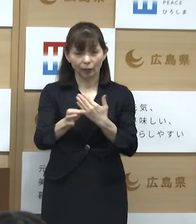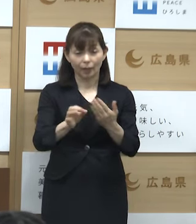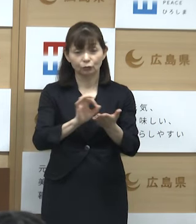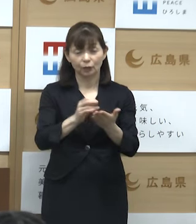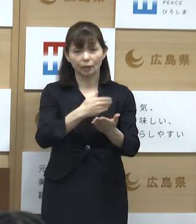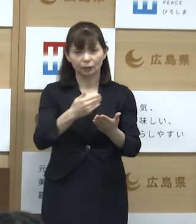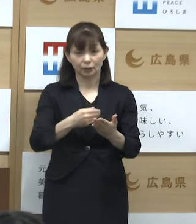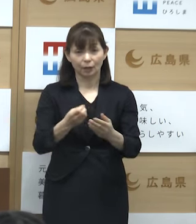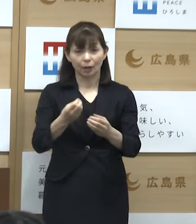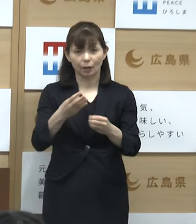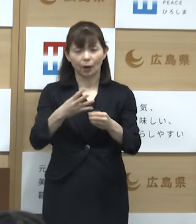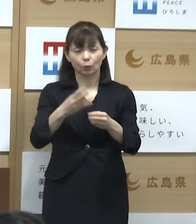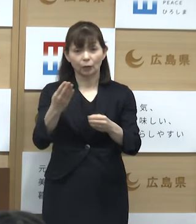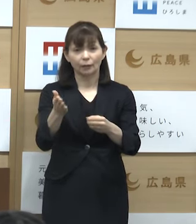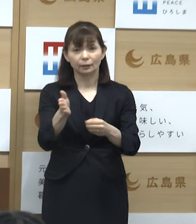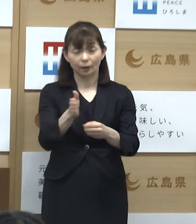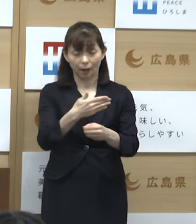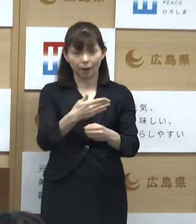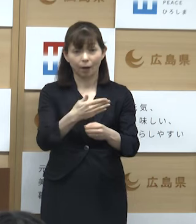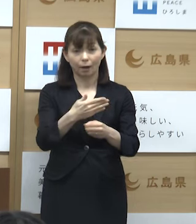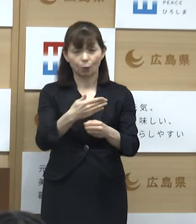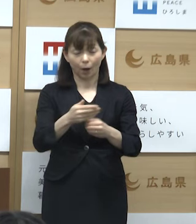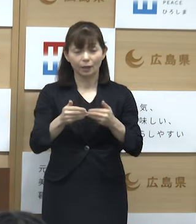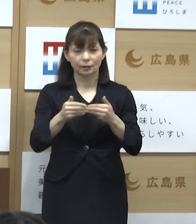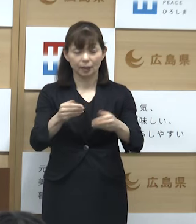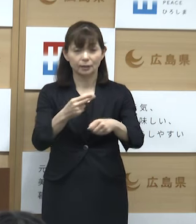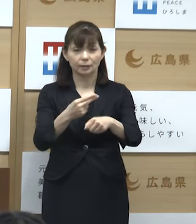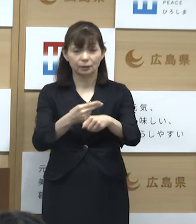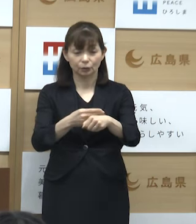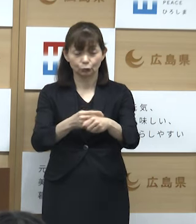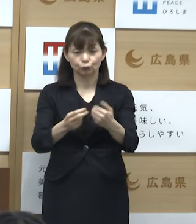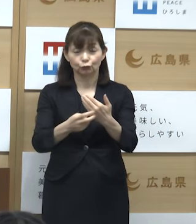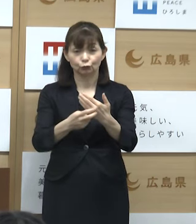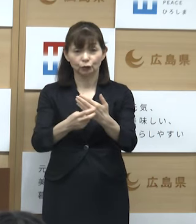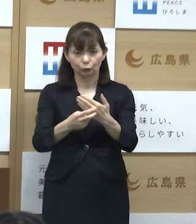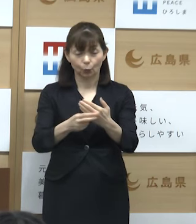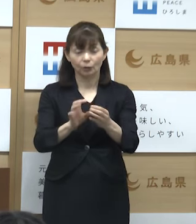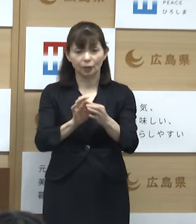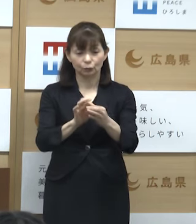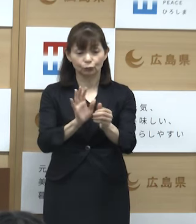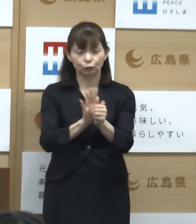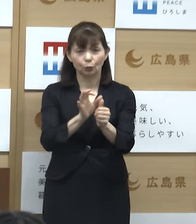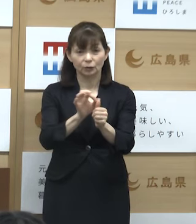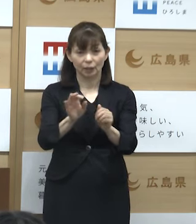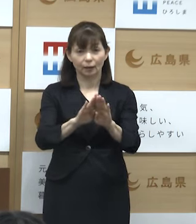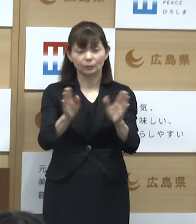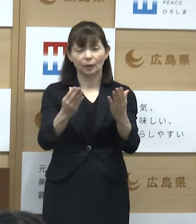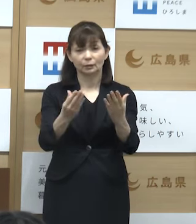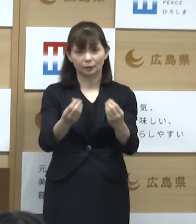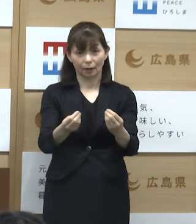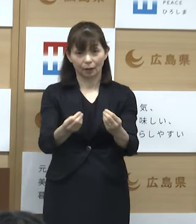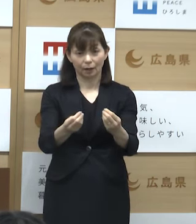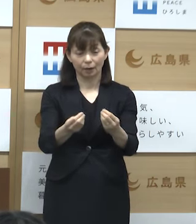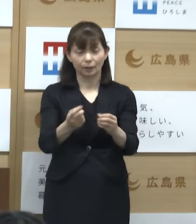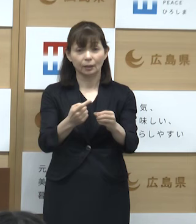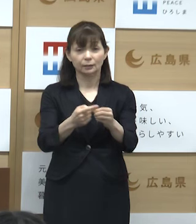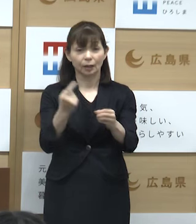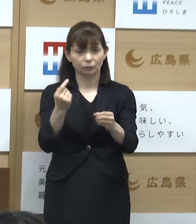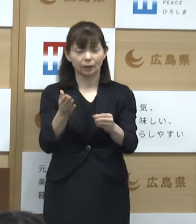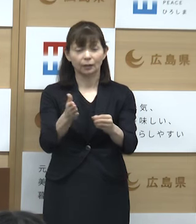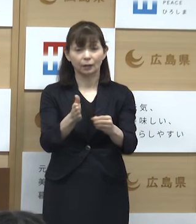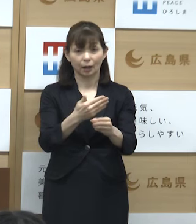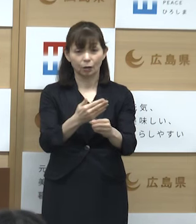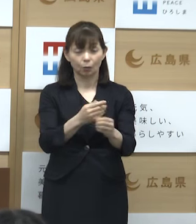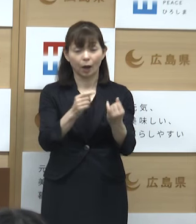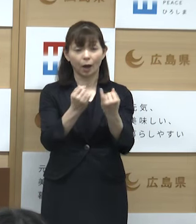先進医療に要した費用への助成を開始いたしました。さらに昨年度からは助成対象を拡充し、先進医